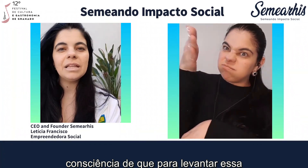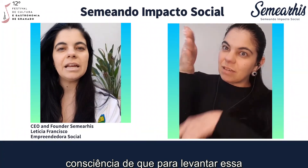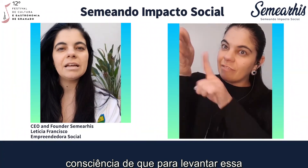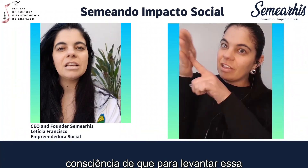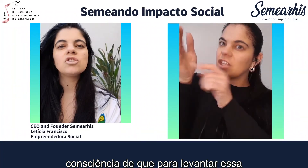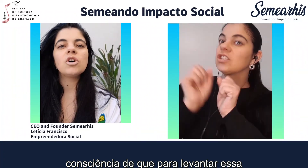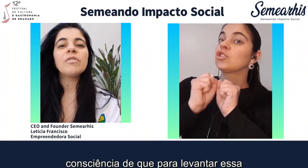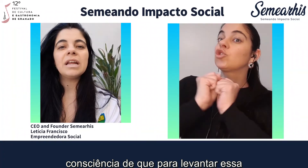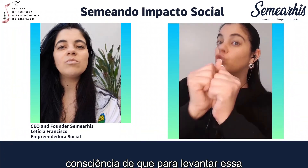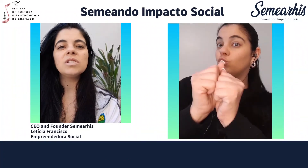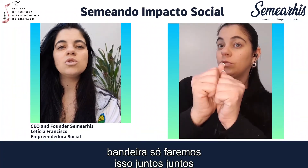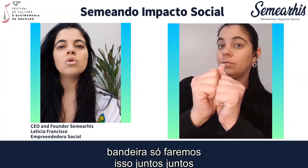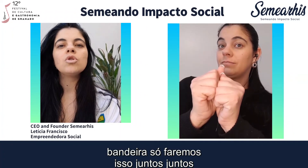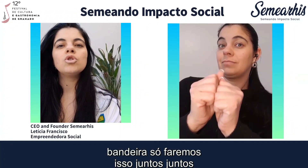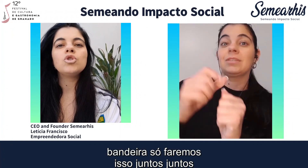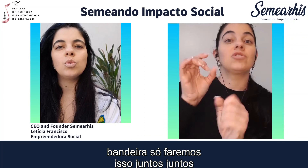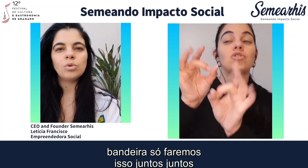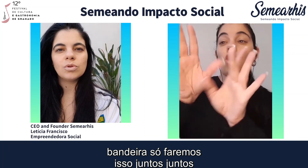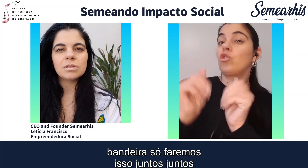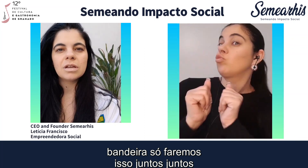essa bandeira só faremos isso